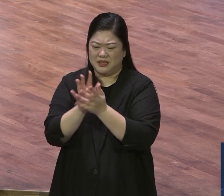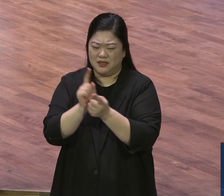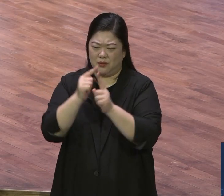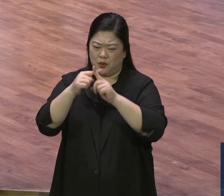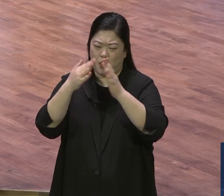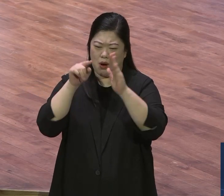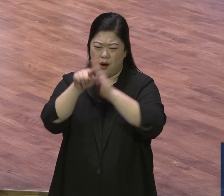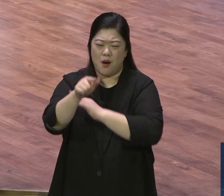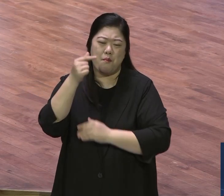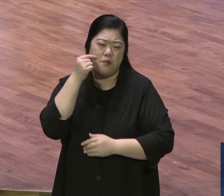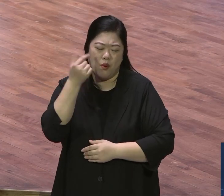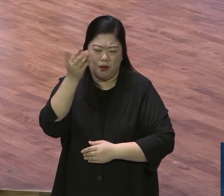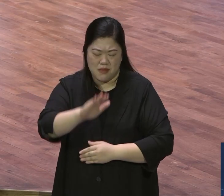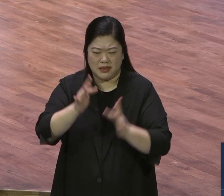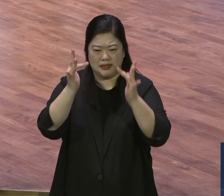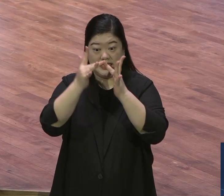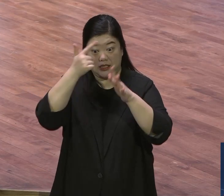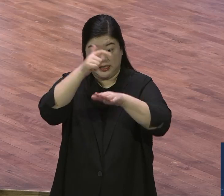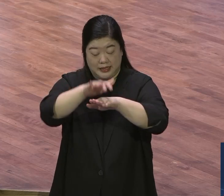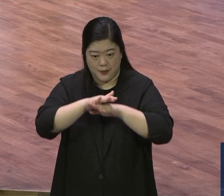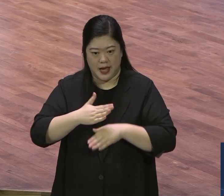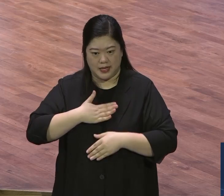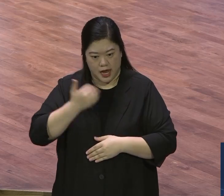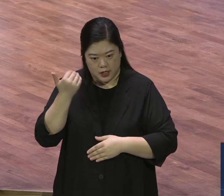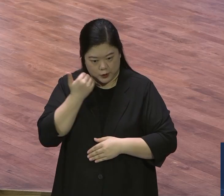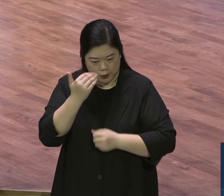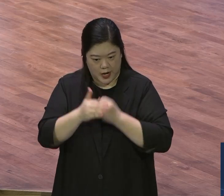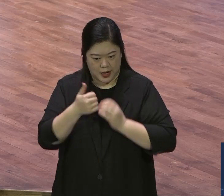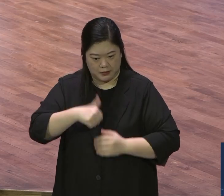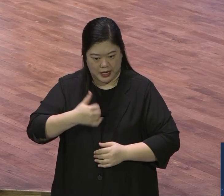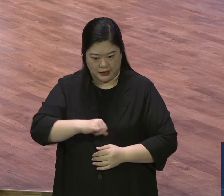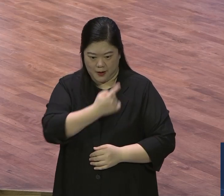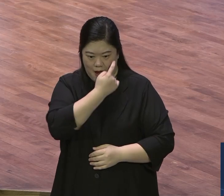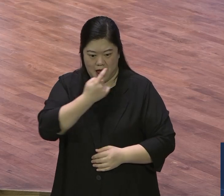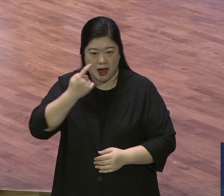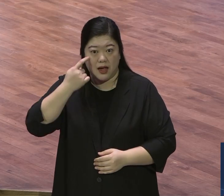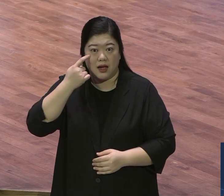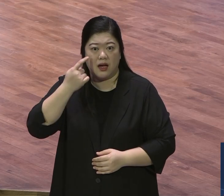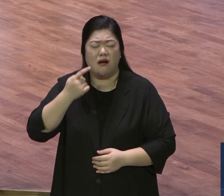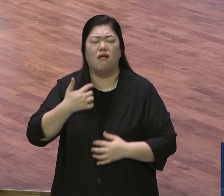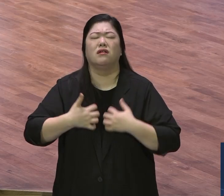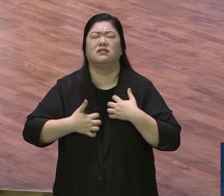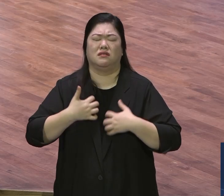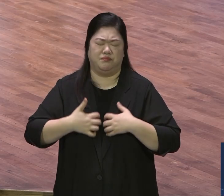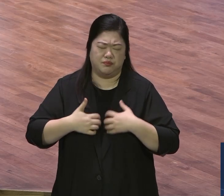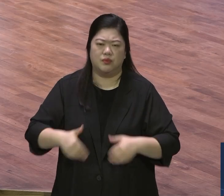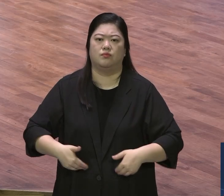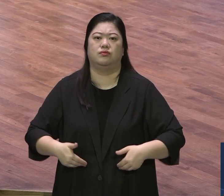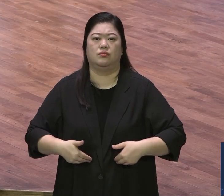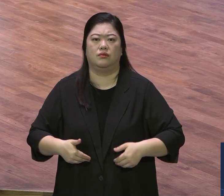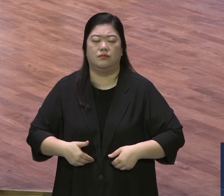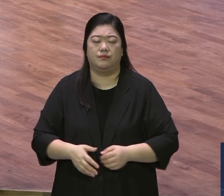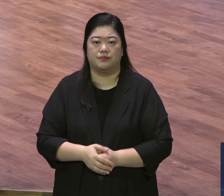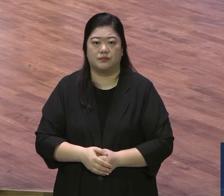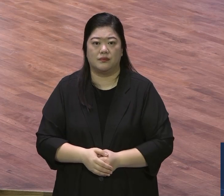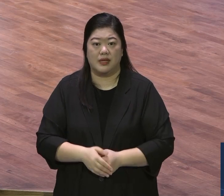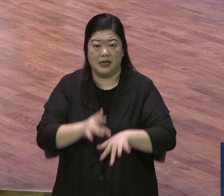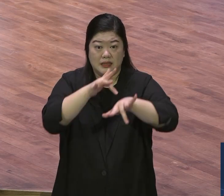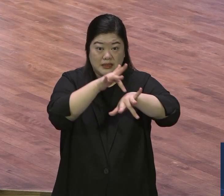바랍니다. 사탄은 우리 환경을 통해가지고 여러분을 어떻게 쓰든지 올가매고 어떻게 쓰든지 그냥